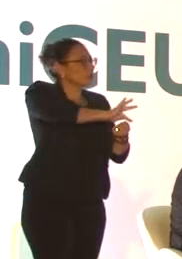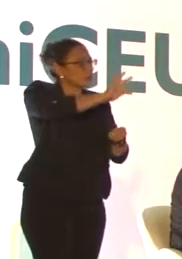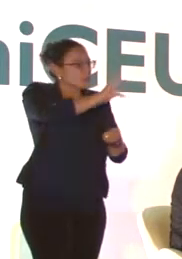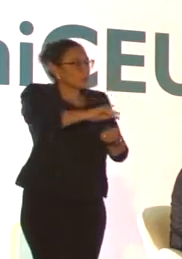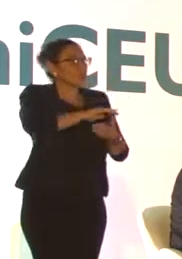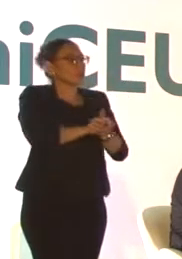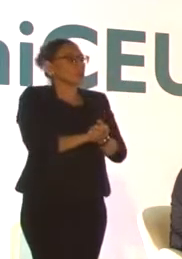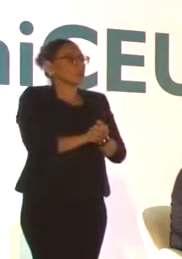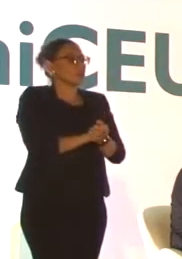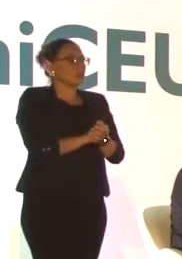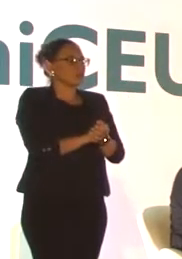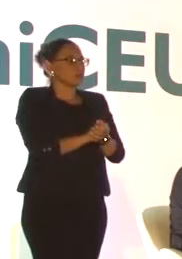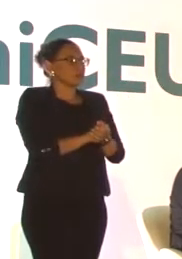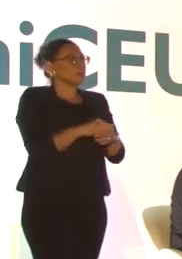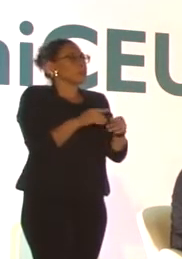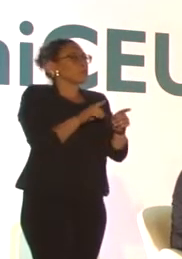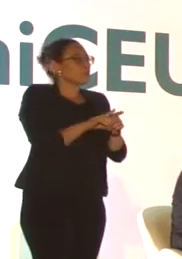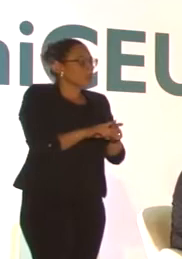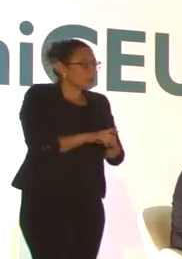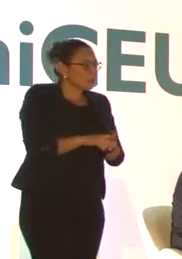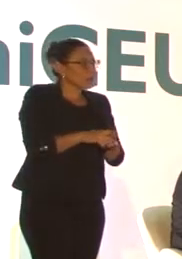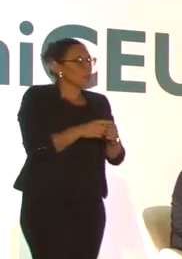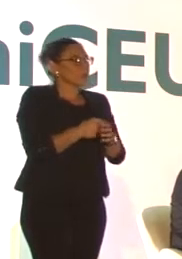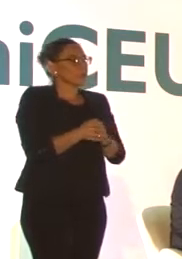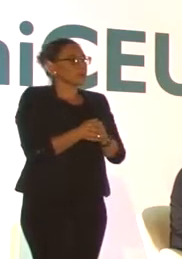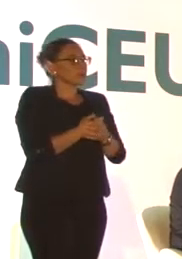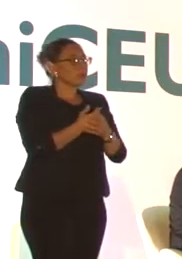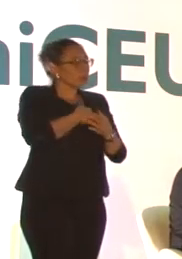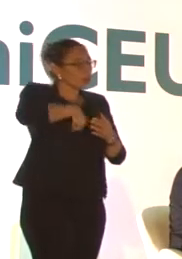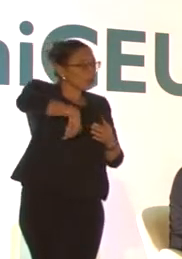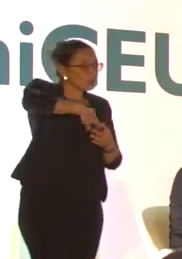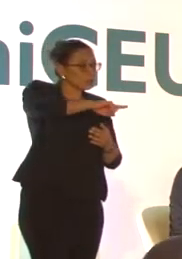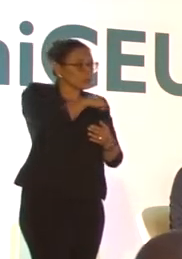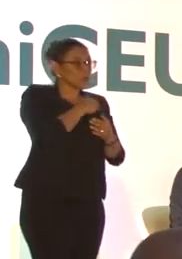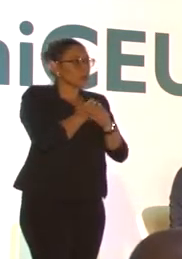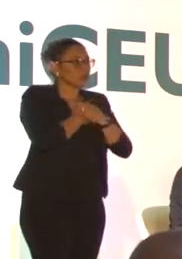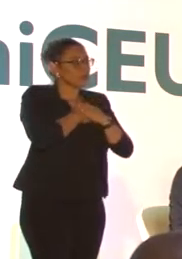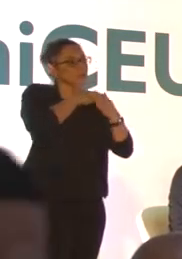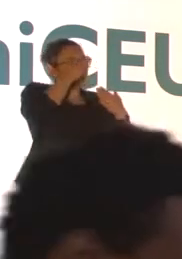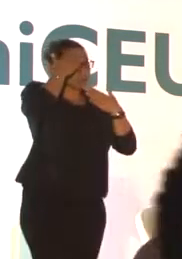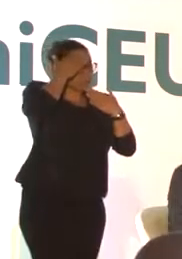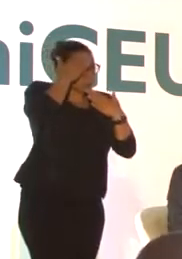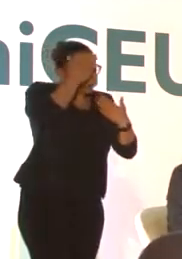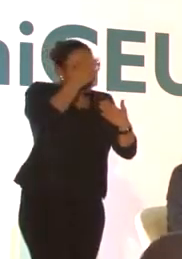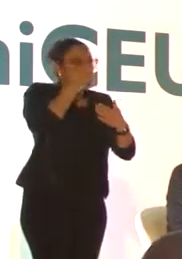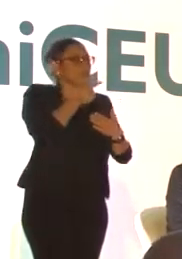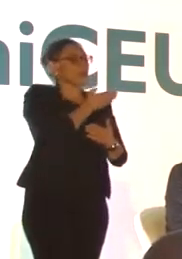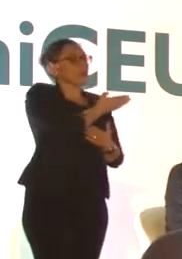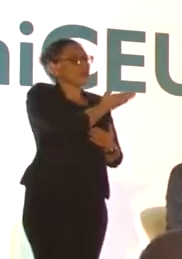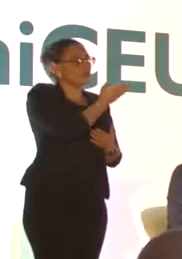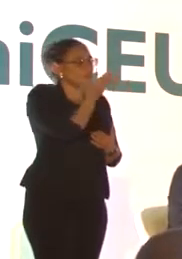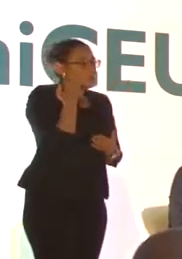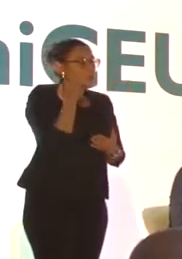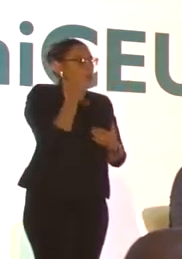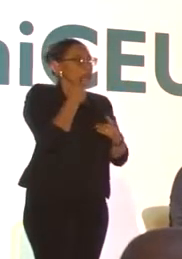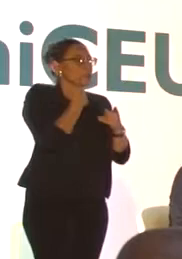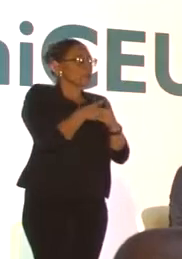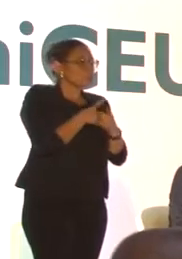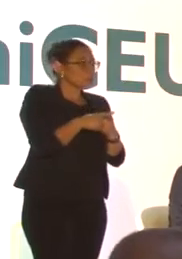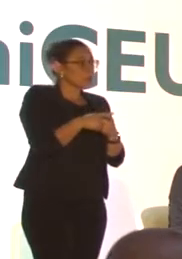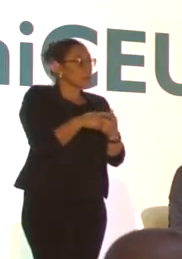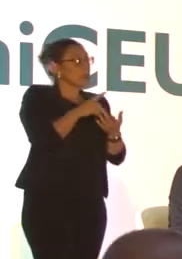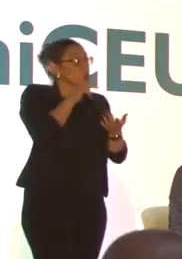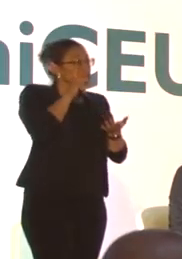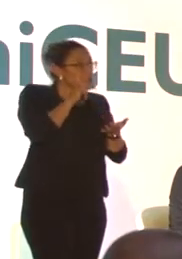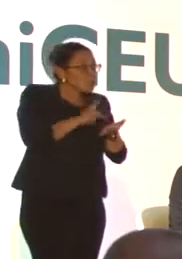NEAD. Eu queria também dizer que, para nós, agradecer a presença de vocês, que é, na verdade, o